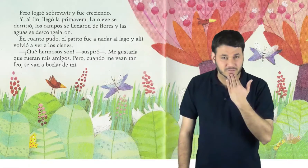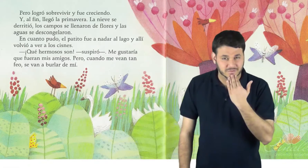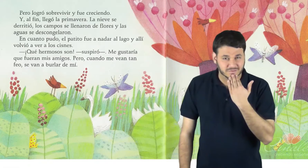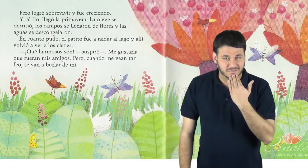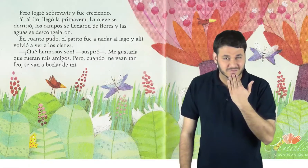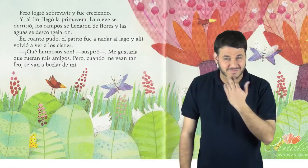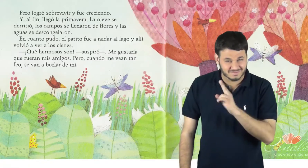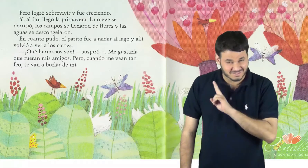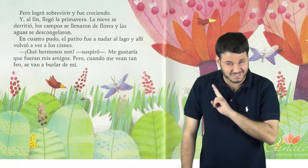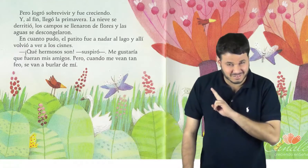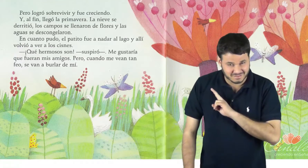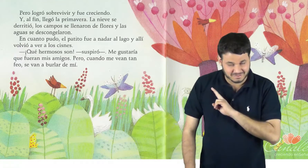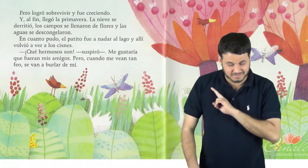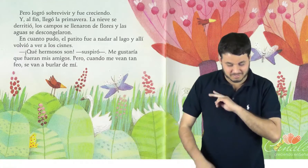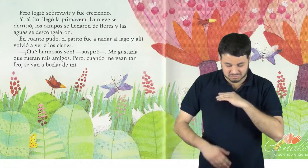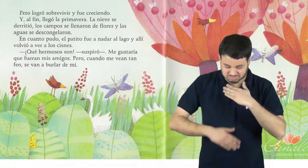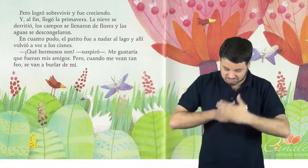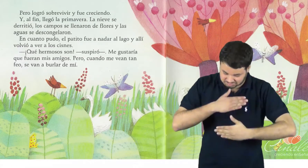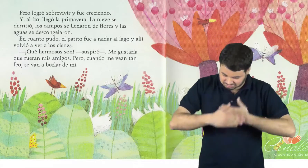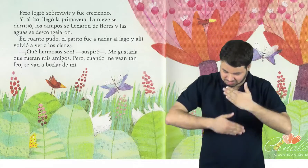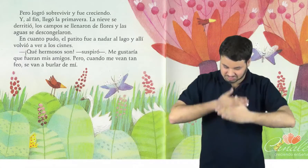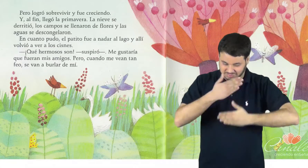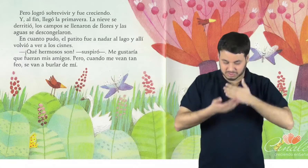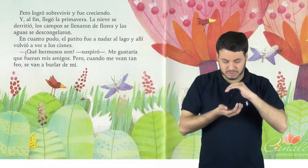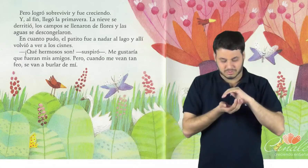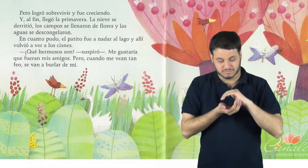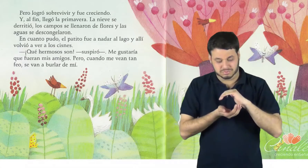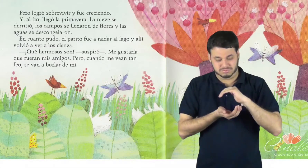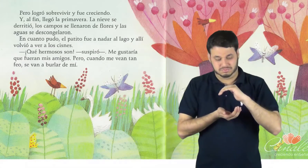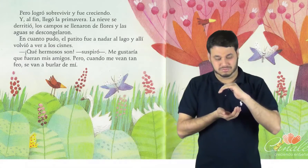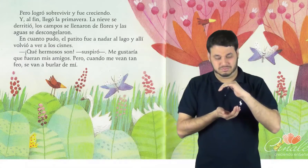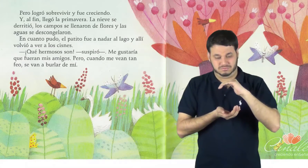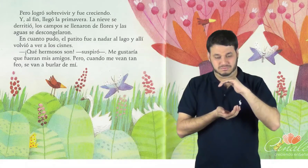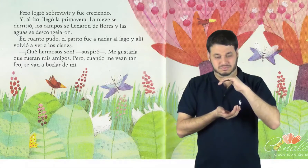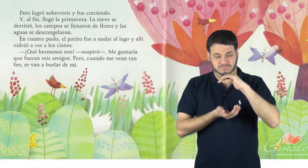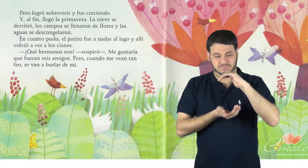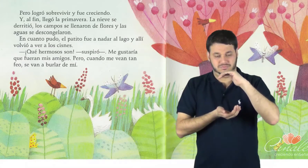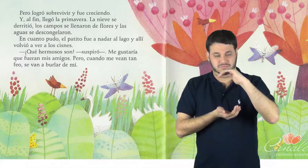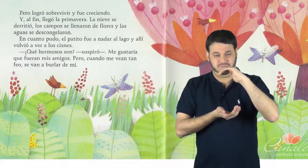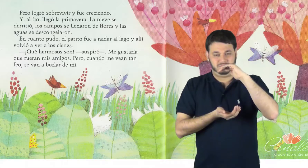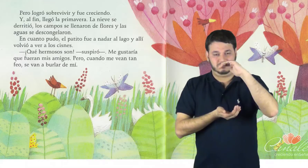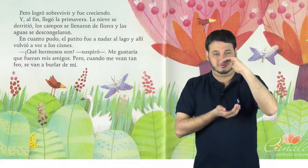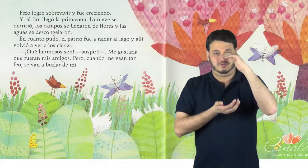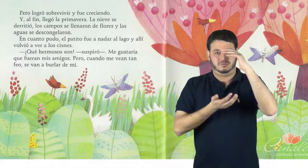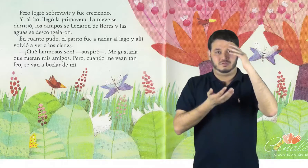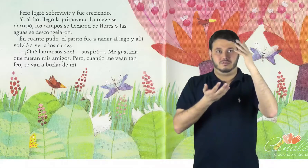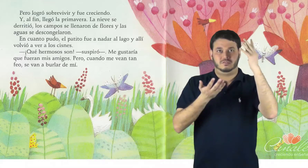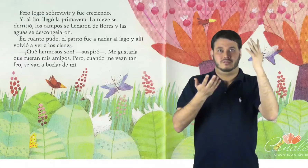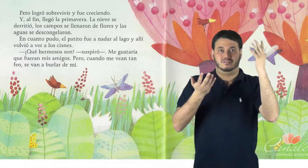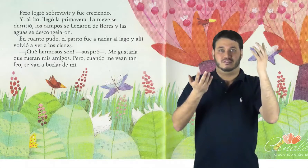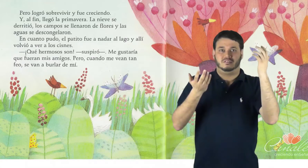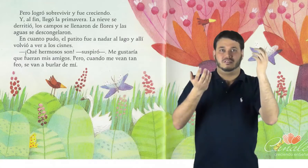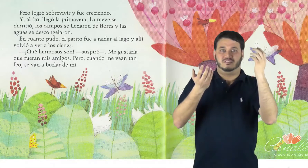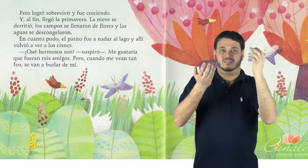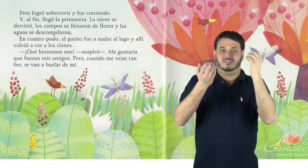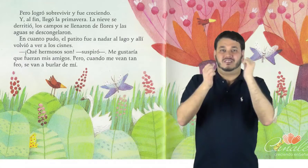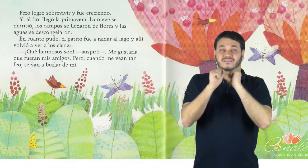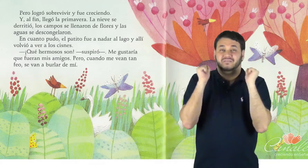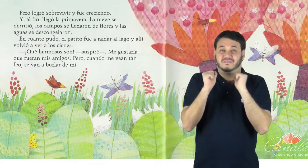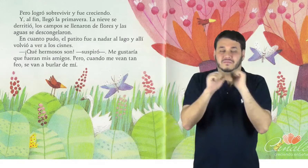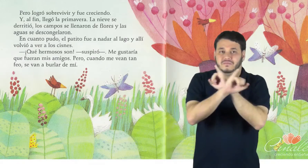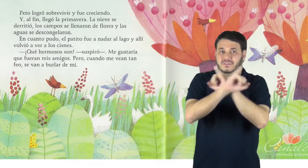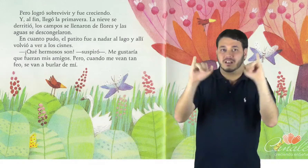pero logró sobrevivir y fue creciendo y al fin llegó la primavera la nieve se derritió